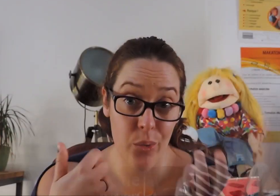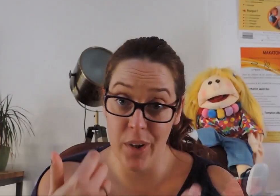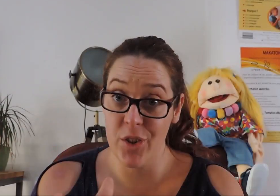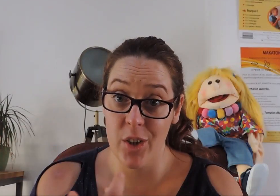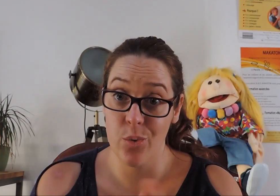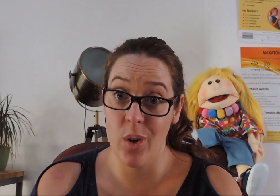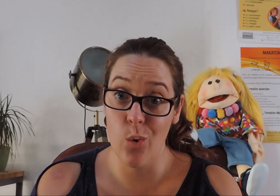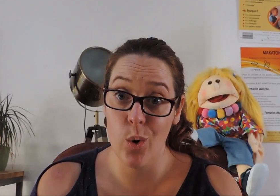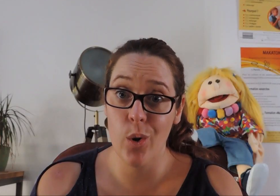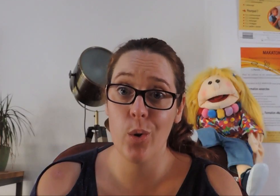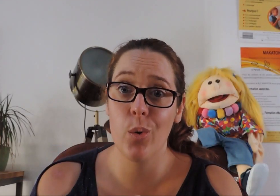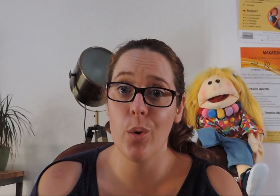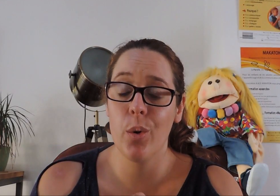enfin je rajouterais encore que